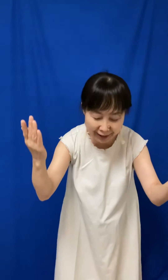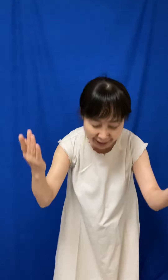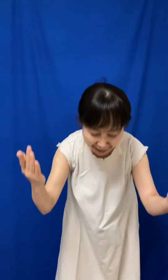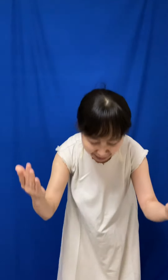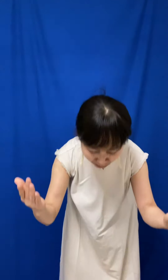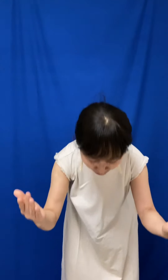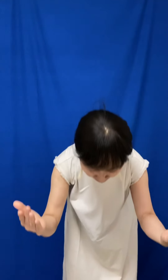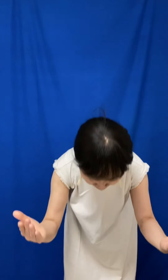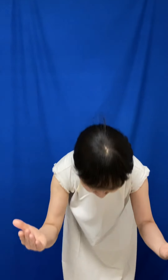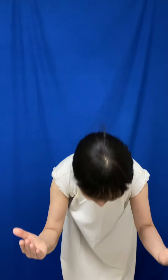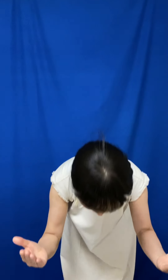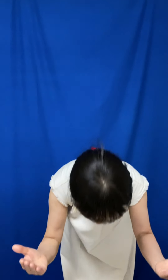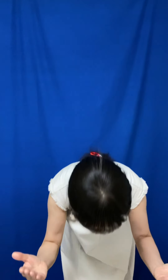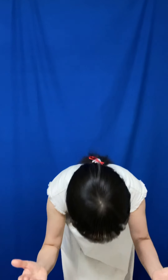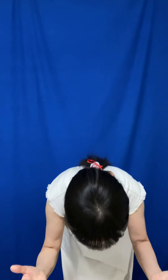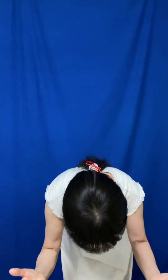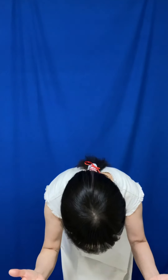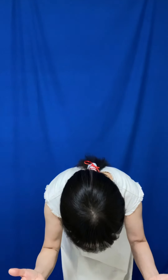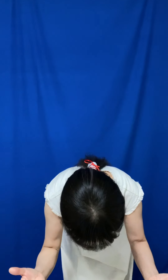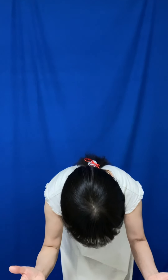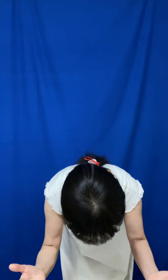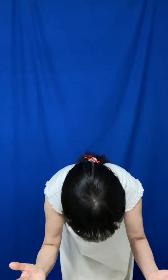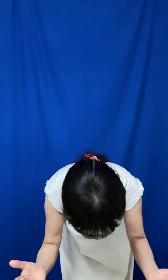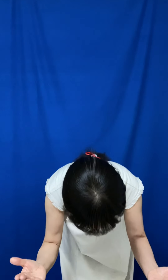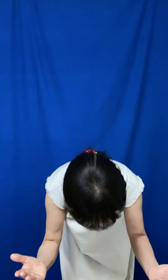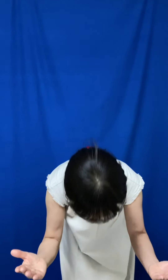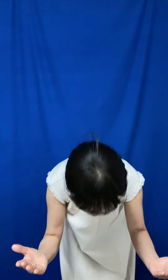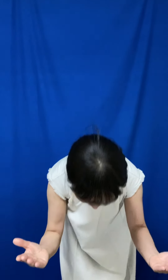ラスオホミカミ。